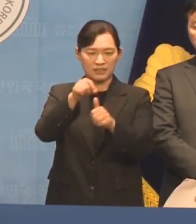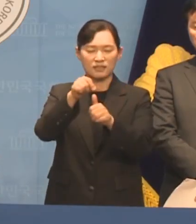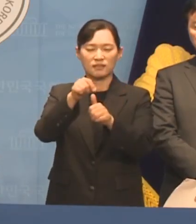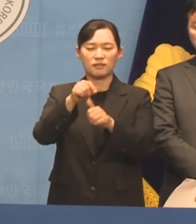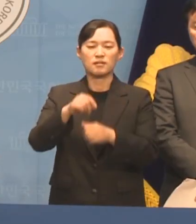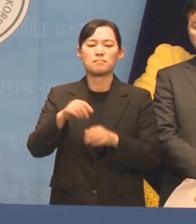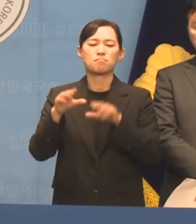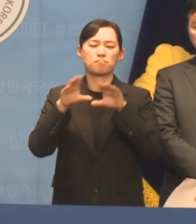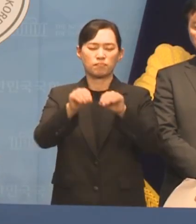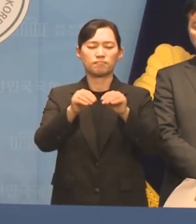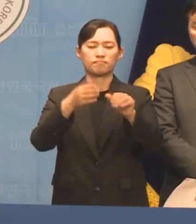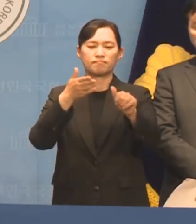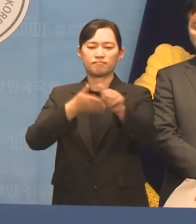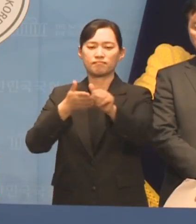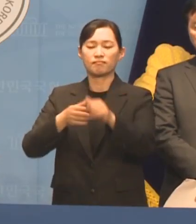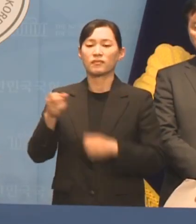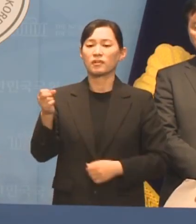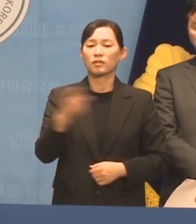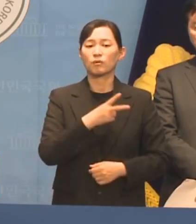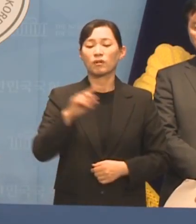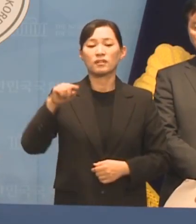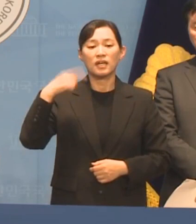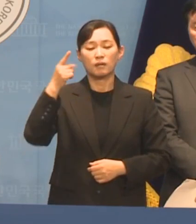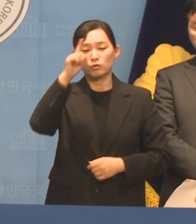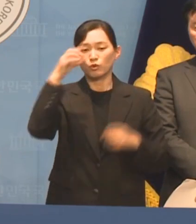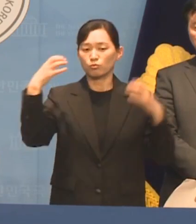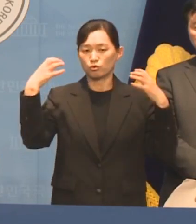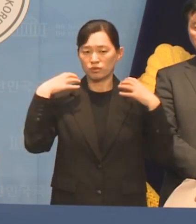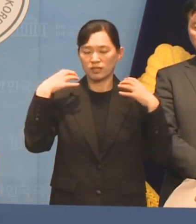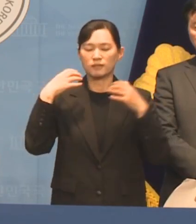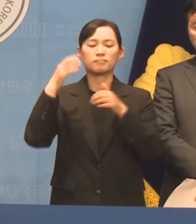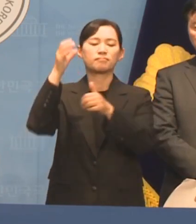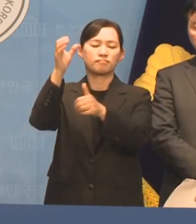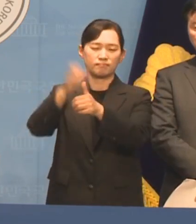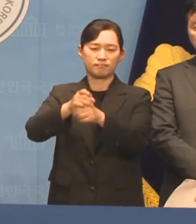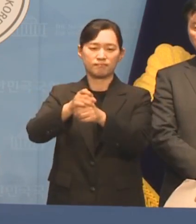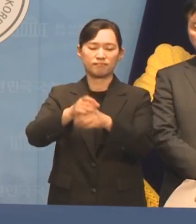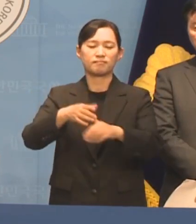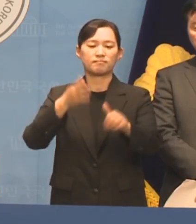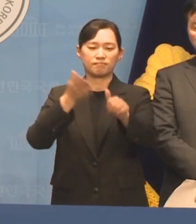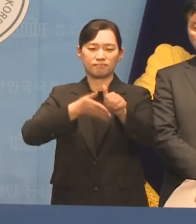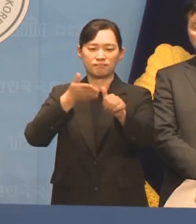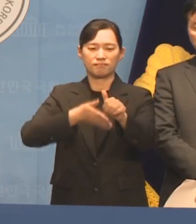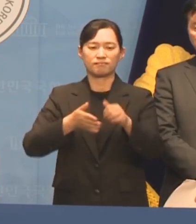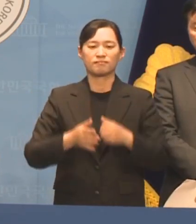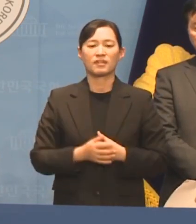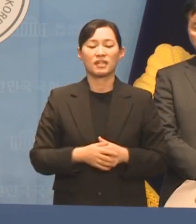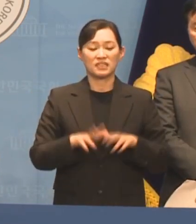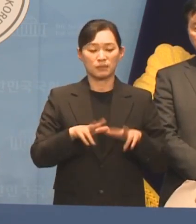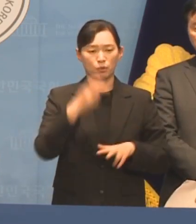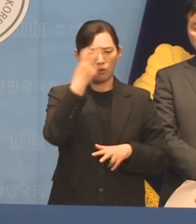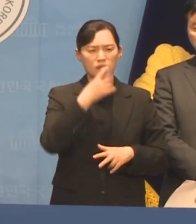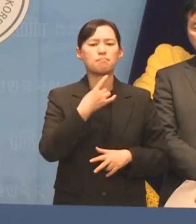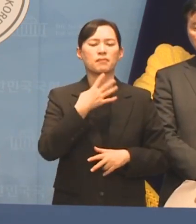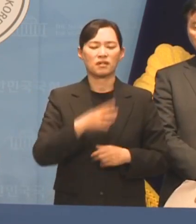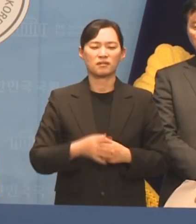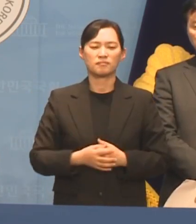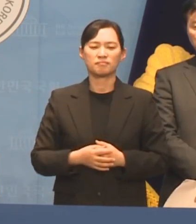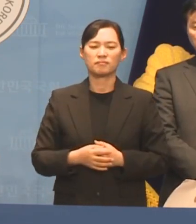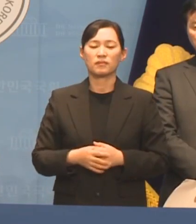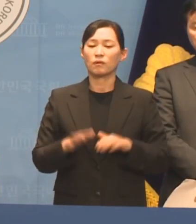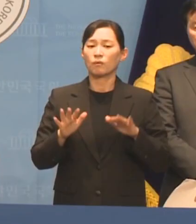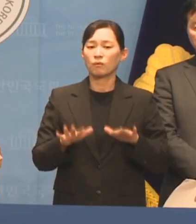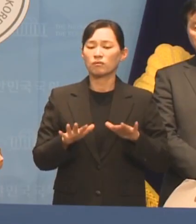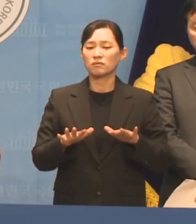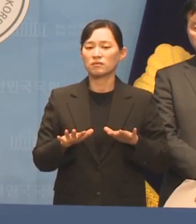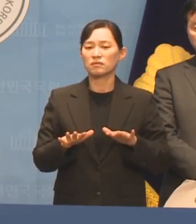행사를 멈추십시오. 그리고 다음 정부의 인사권을 행사하게 관리만 해야 합니다.